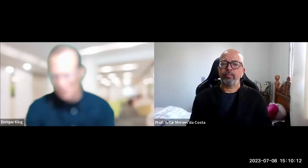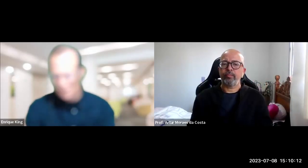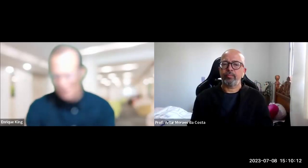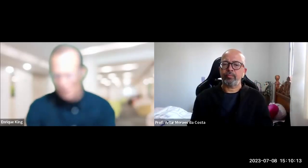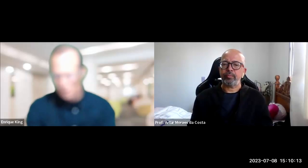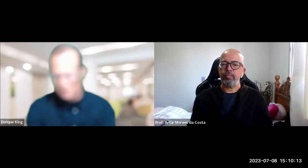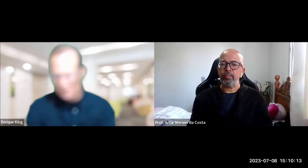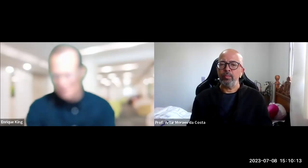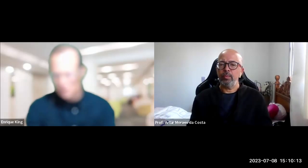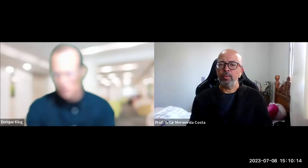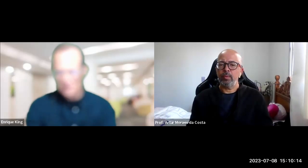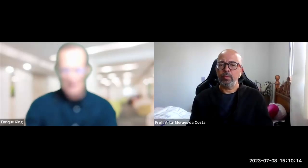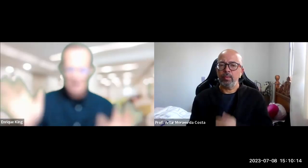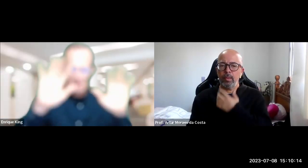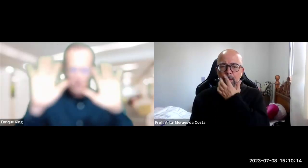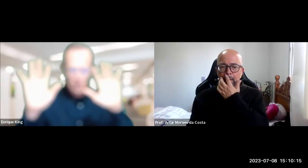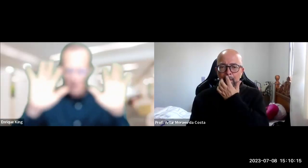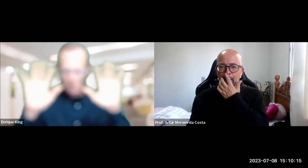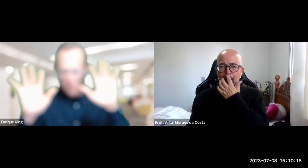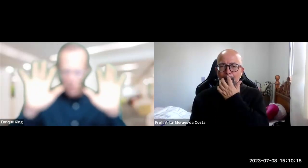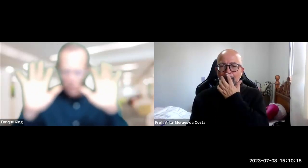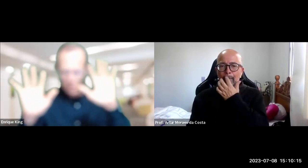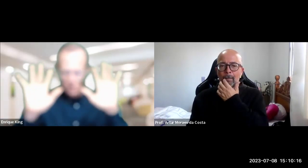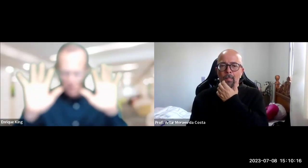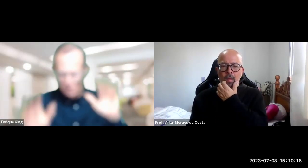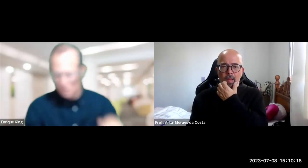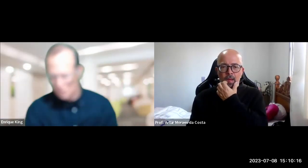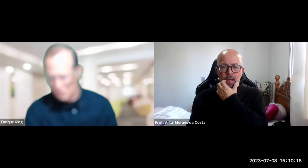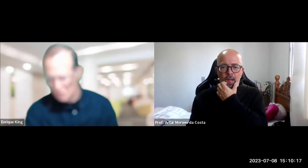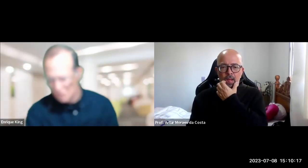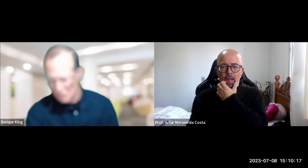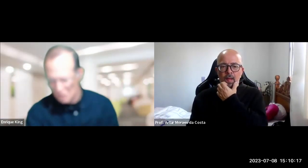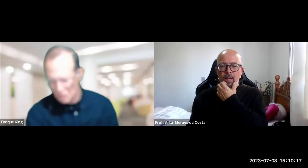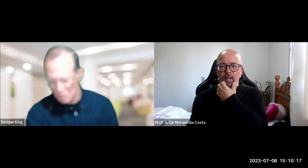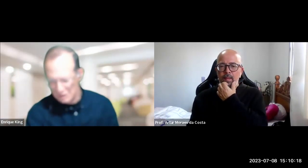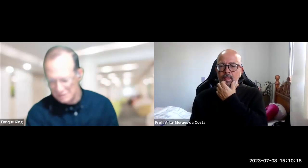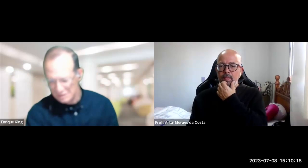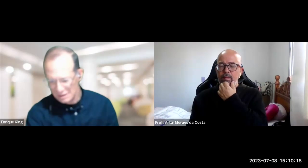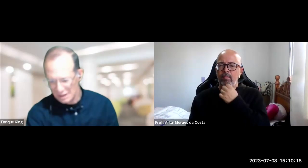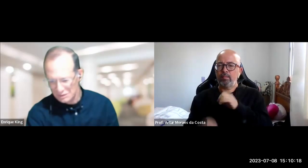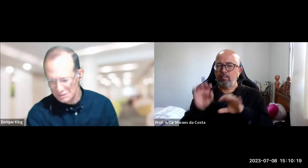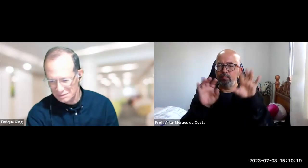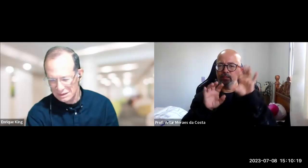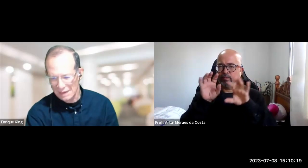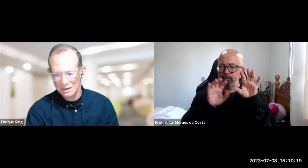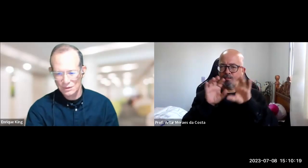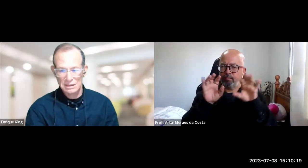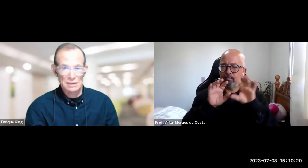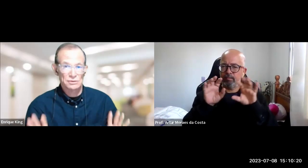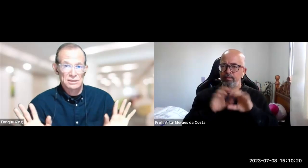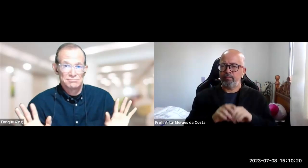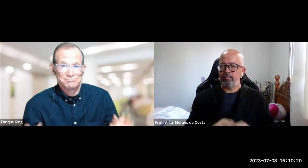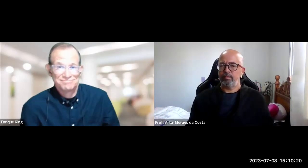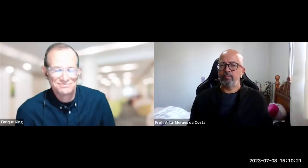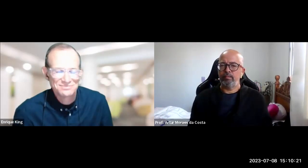participantes no sé qué pasó con mi cámara me estoy viendo un poco como como extraño Ya creo que